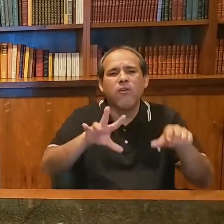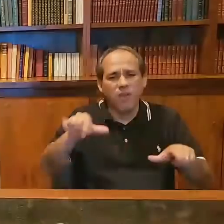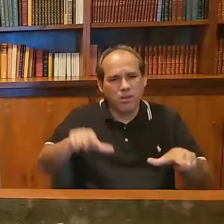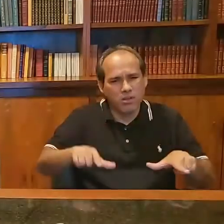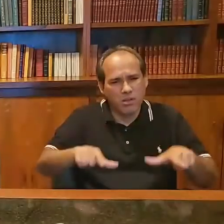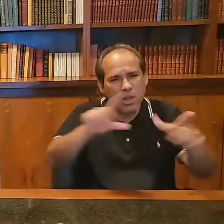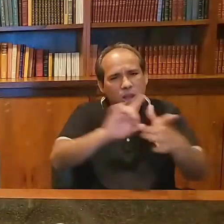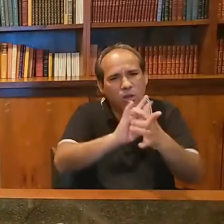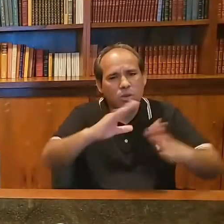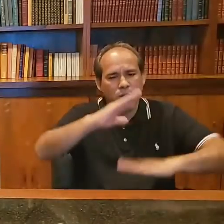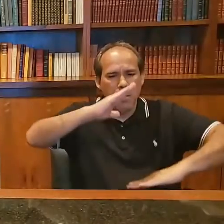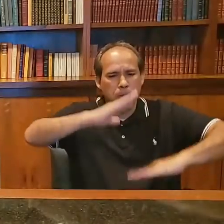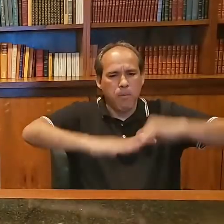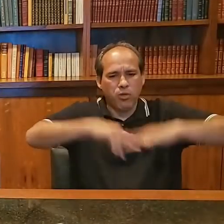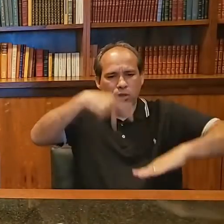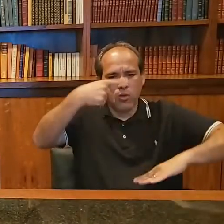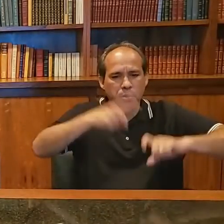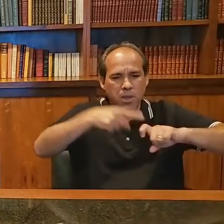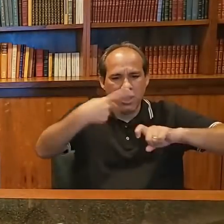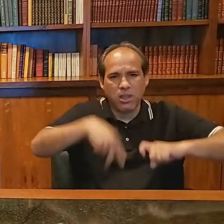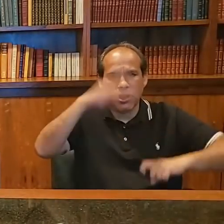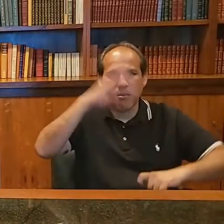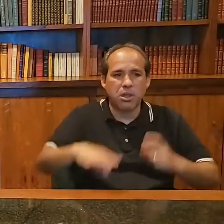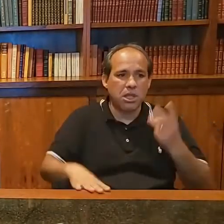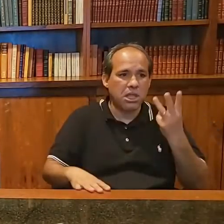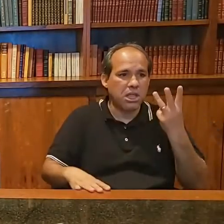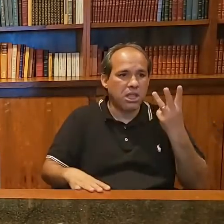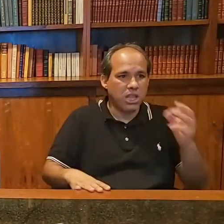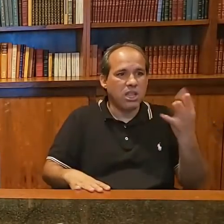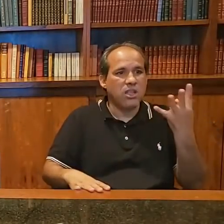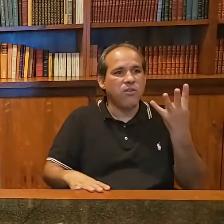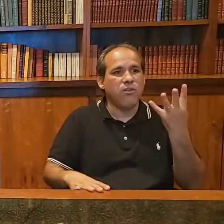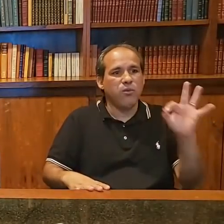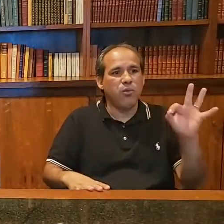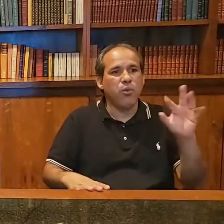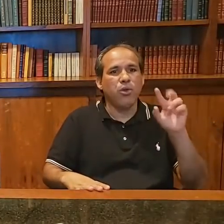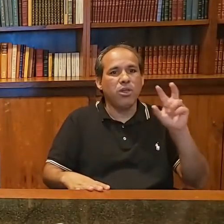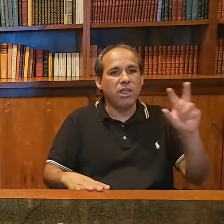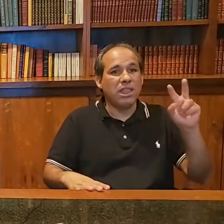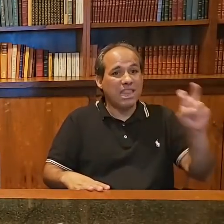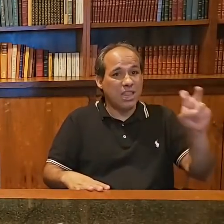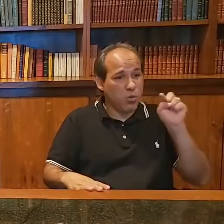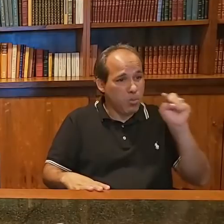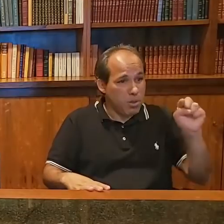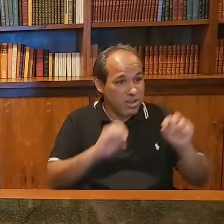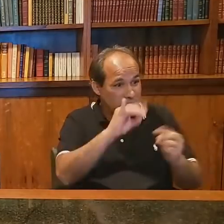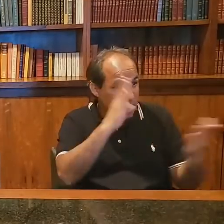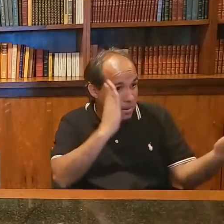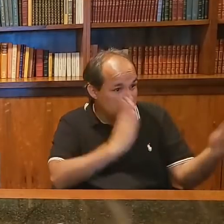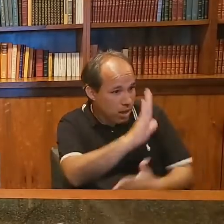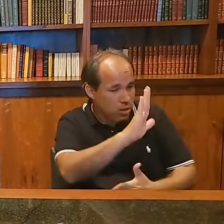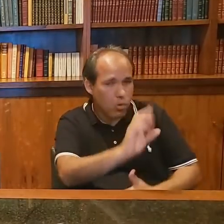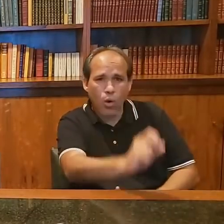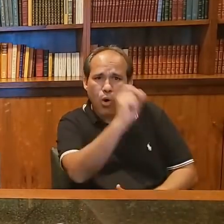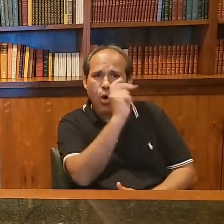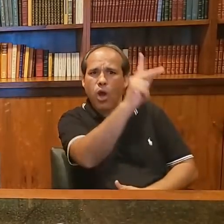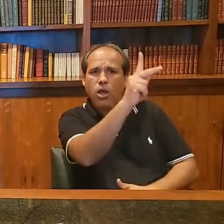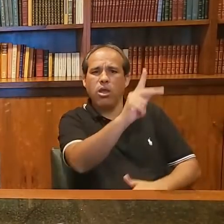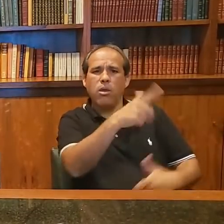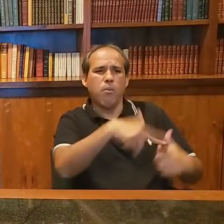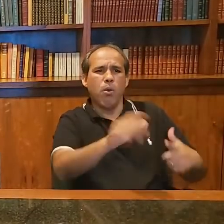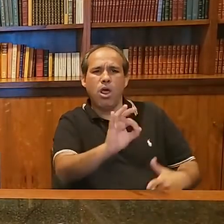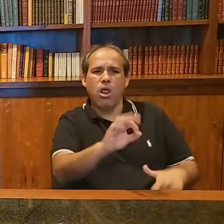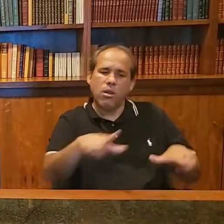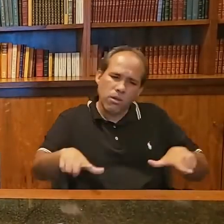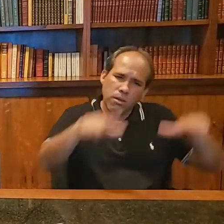para exercer a profissão. Não interessa se 10, 20, 30, 50 ou 5 mil. Passou? Sim. Passou. Passou. Não tem problema nenhum.